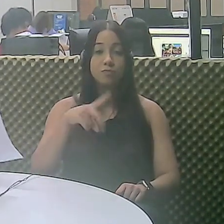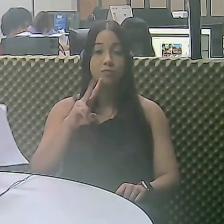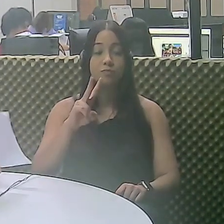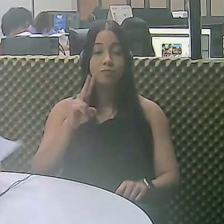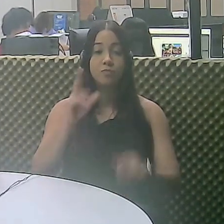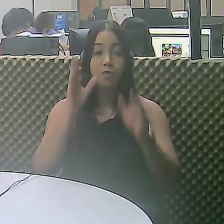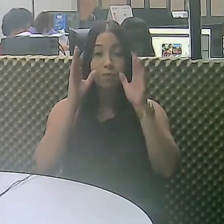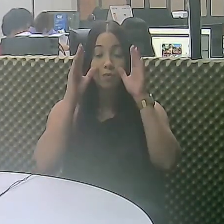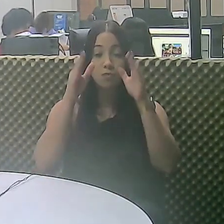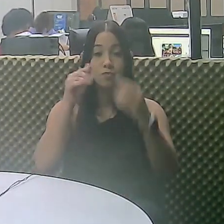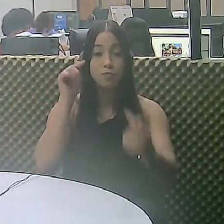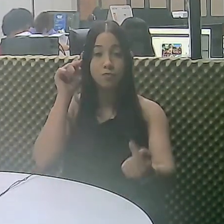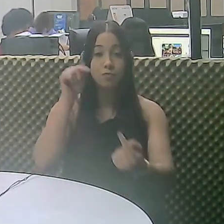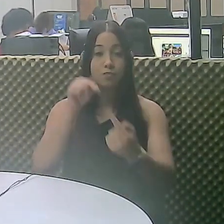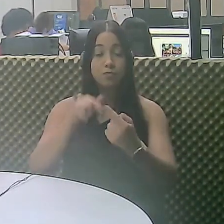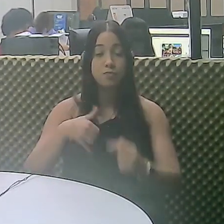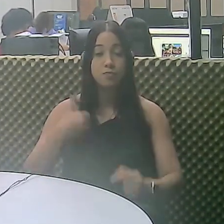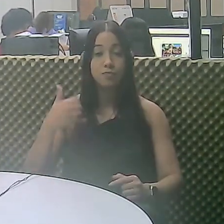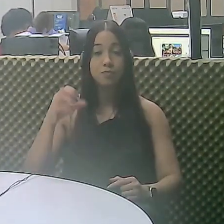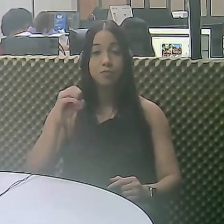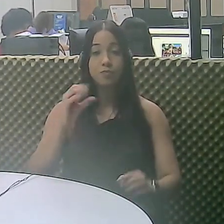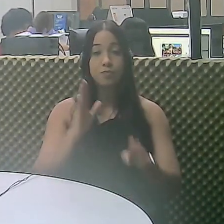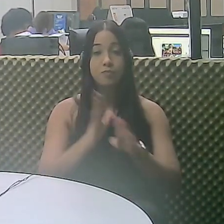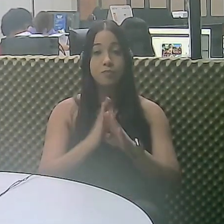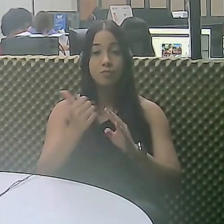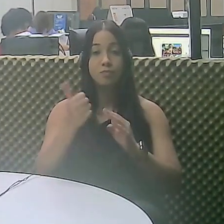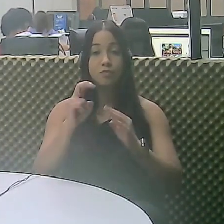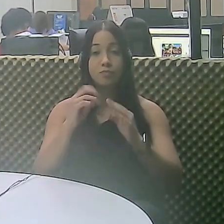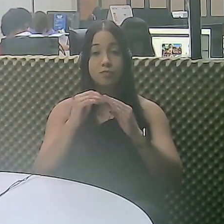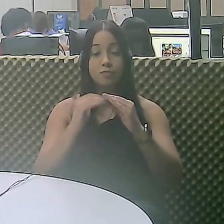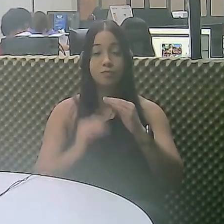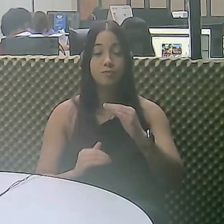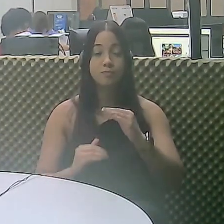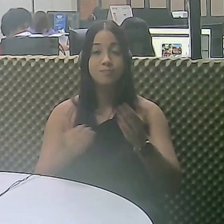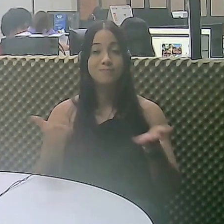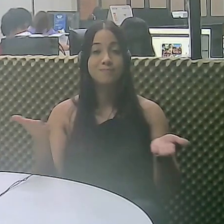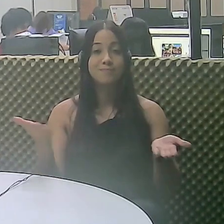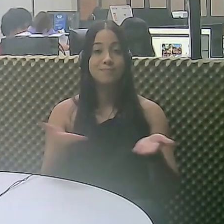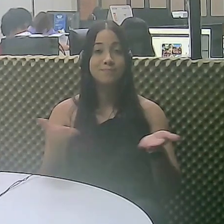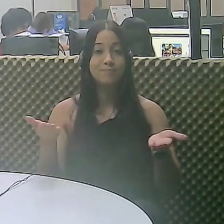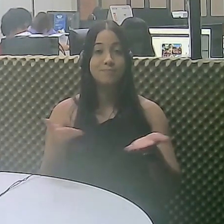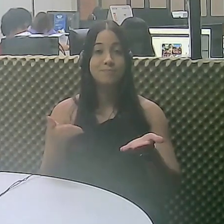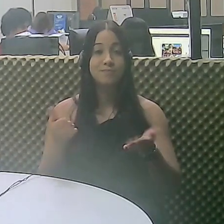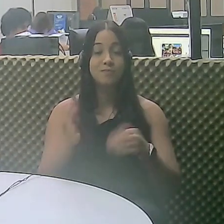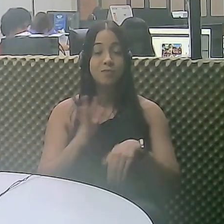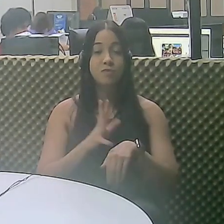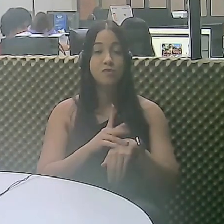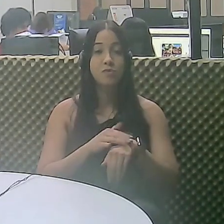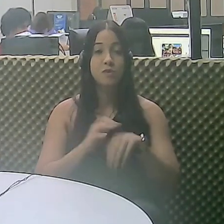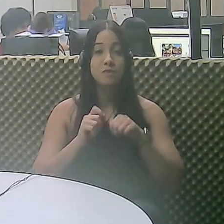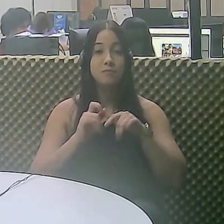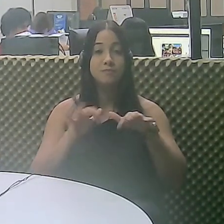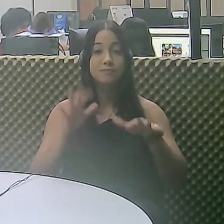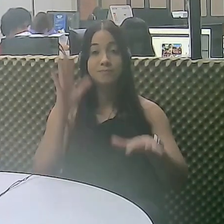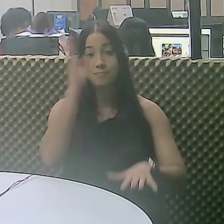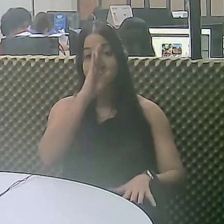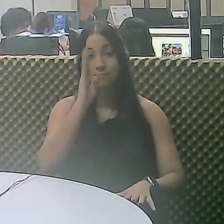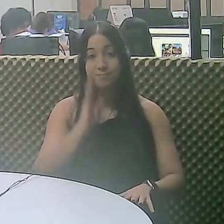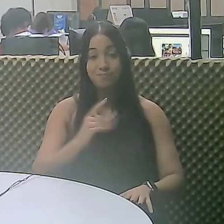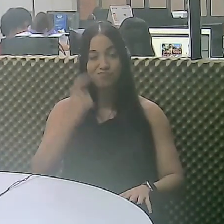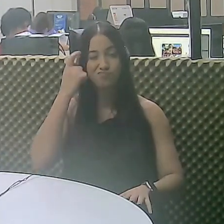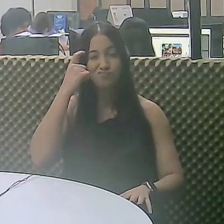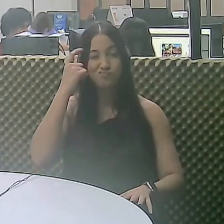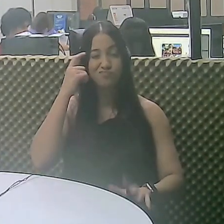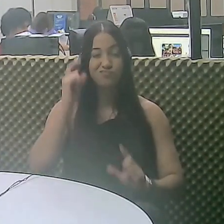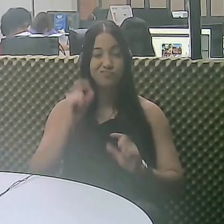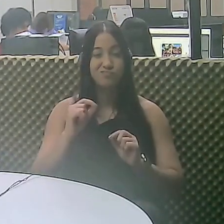alvo são pessoas com idade entre zero e menores de 15 anos atualmente o cenário epidemiológico do país preocupa devido